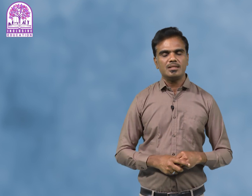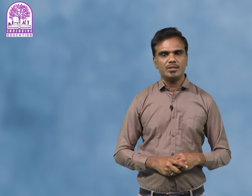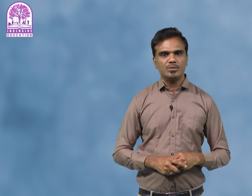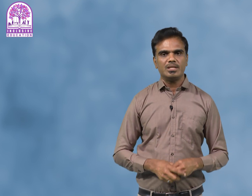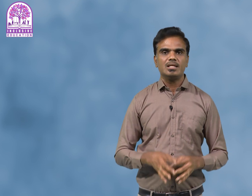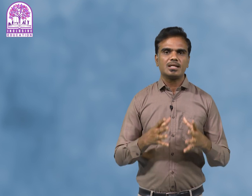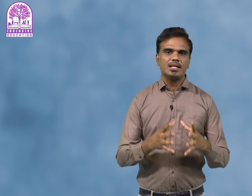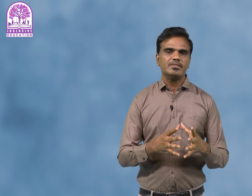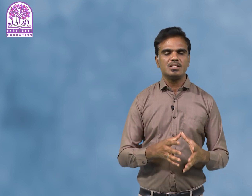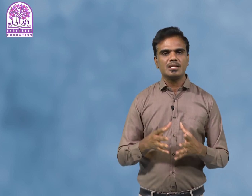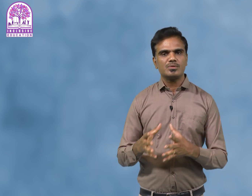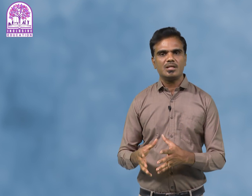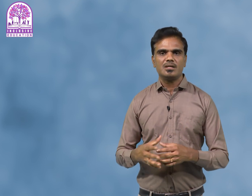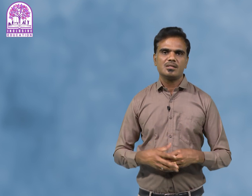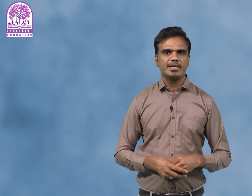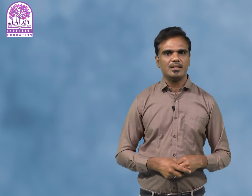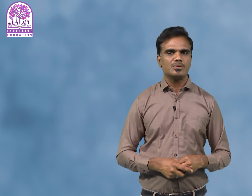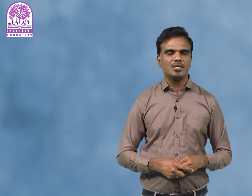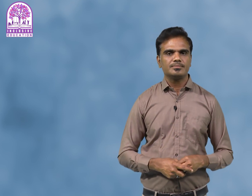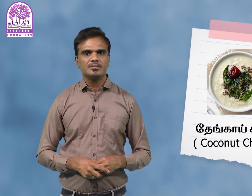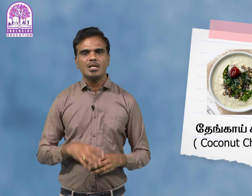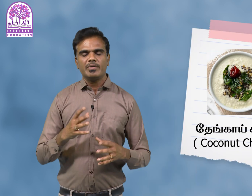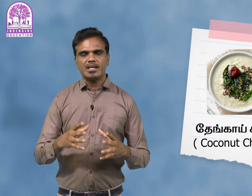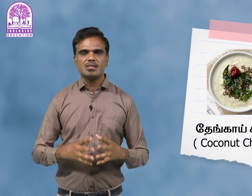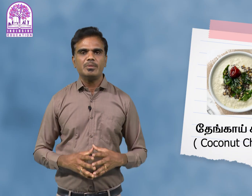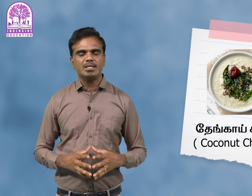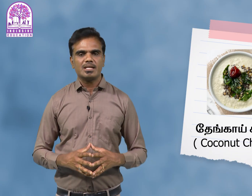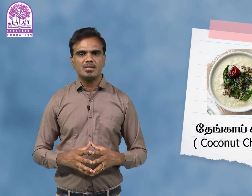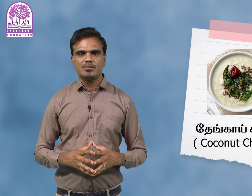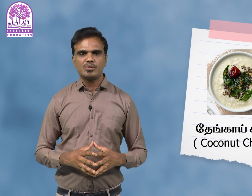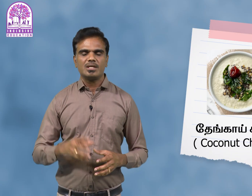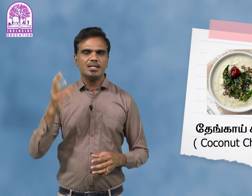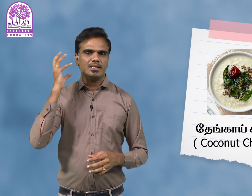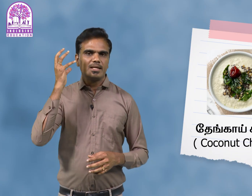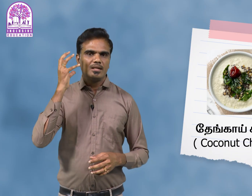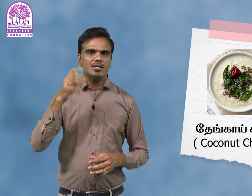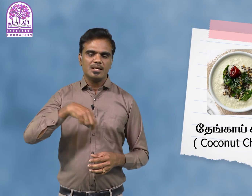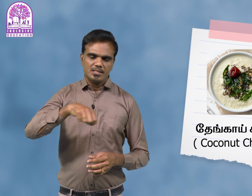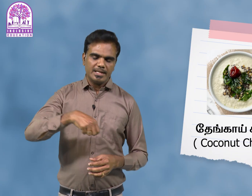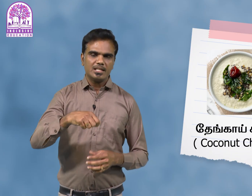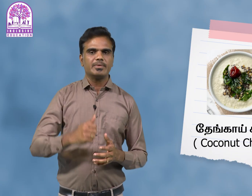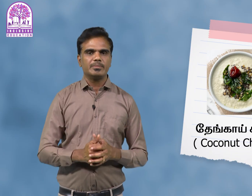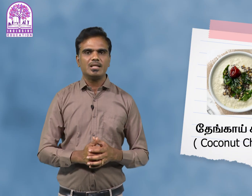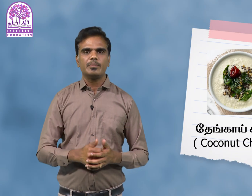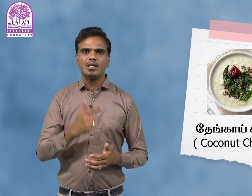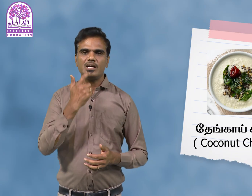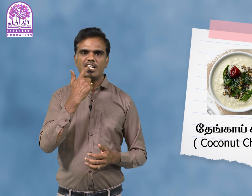தெரியும் அப்படின்னா அந்த கலரை வச்சு நீங்கள் என்ன சொல்லலாம், சைனில் சொல்லலாம். இப்போ ஃபார் எக்ஸாம்பிள் இப்போ தேங்காய் சட்னின்னு வச்சுக்கோங்களேன், தேங்காய் சட்னின்னு காமிக்கிறது பதிலாக என்ன பண்ணலாம்,